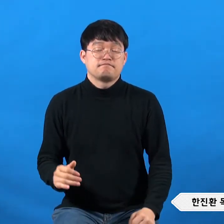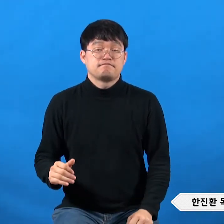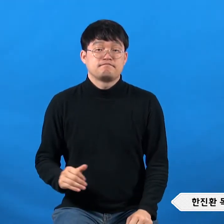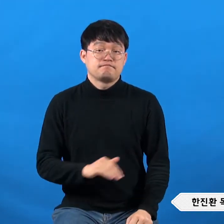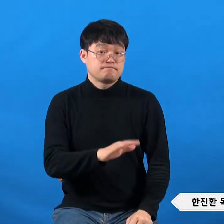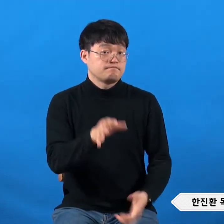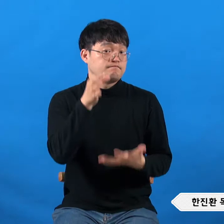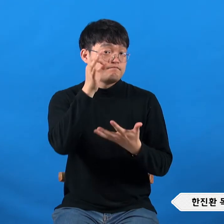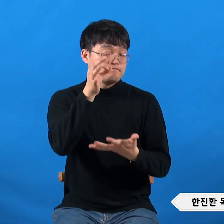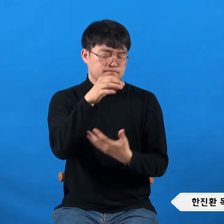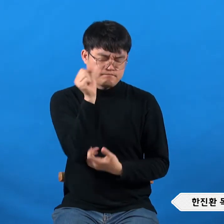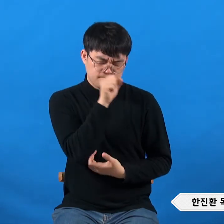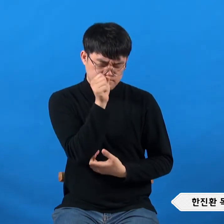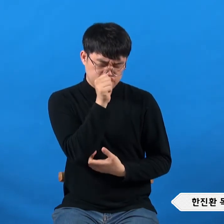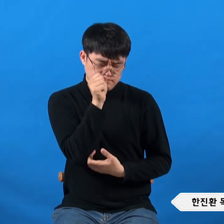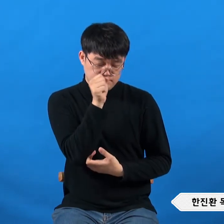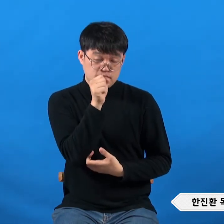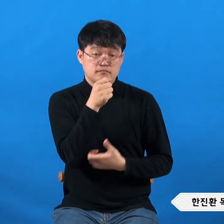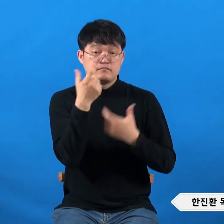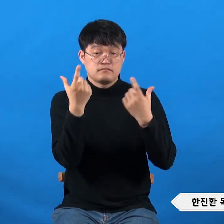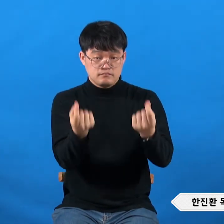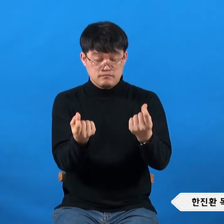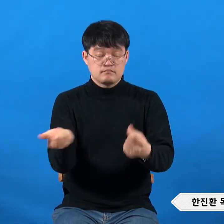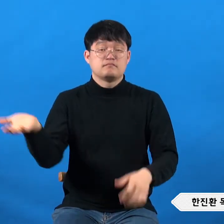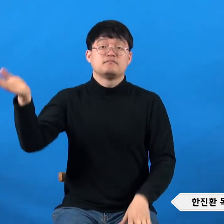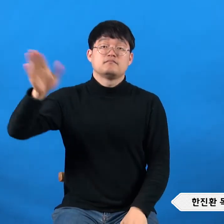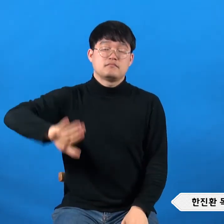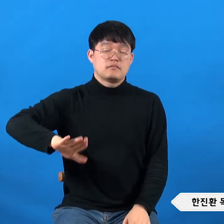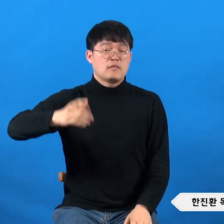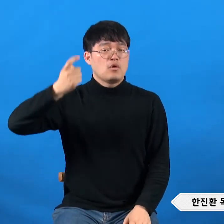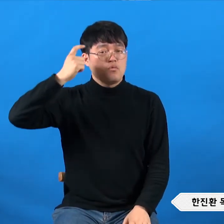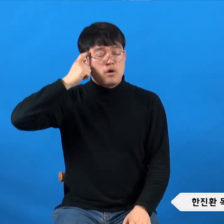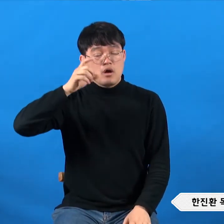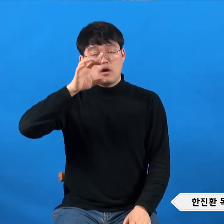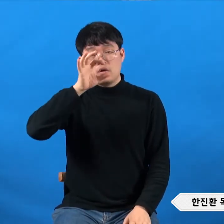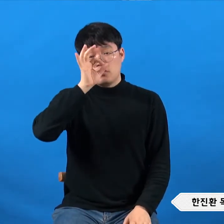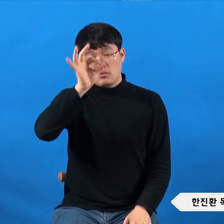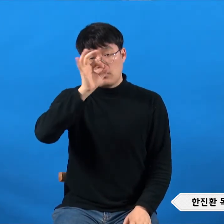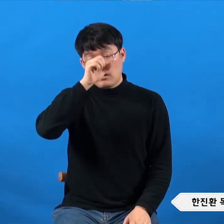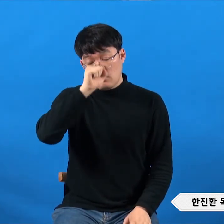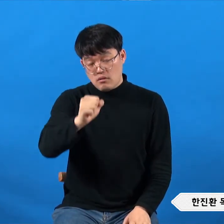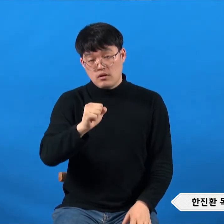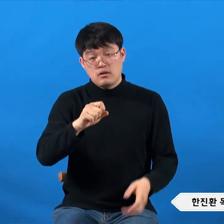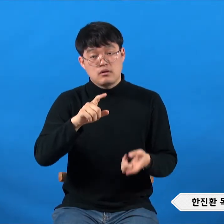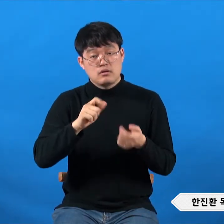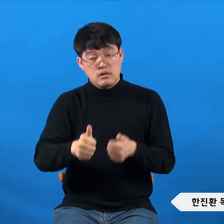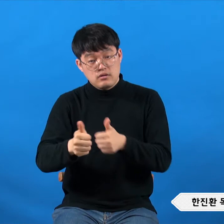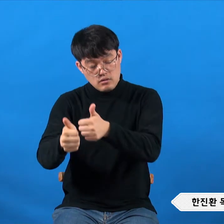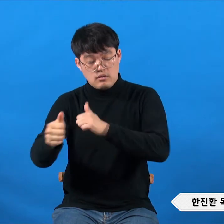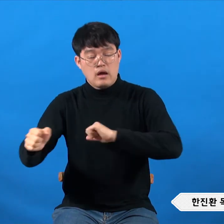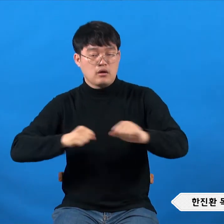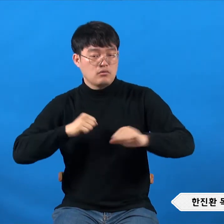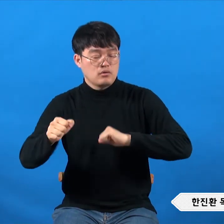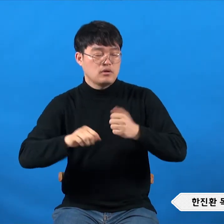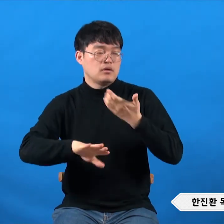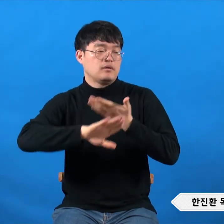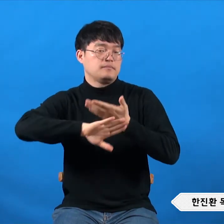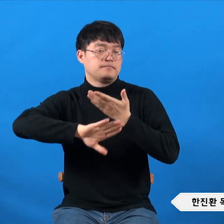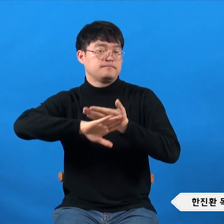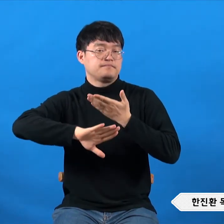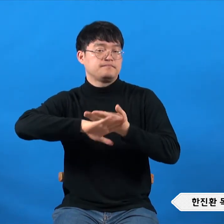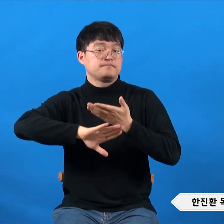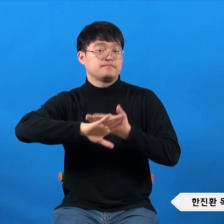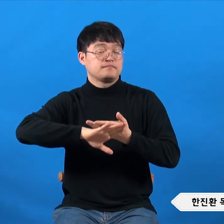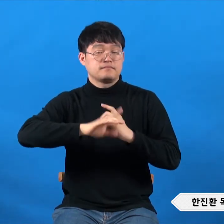그러니까 돈을 좋아하는 것은 똑같은데 왜 좋아하느냐에 따라서 나타나는 행동이 다